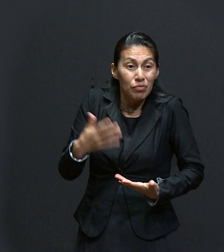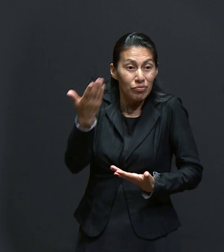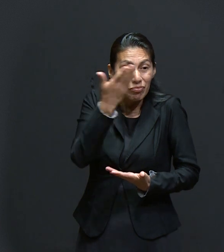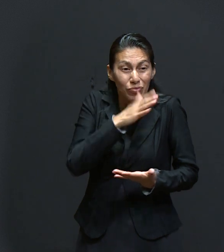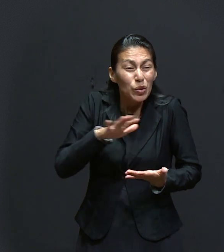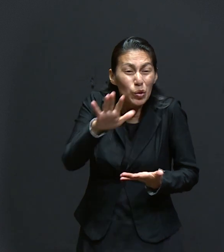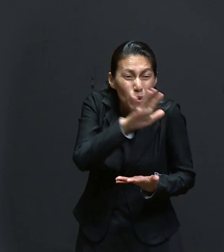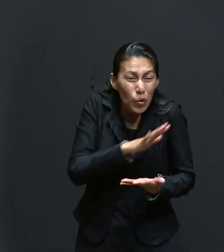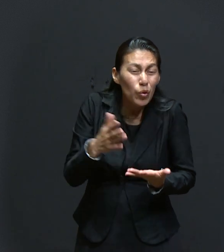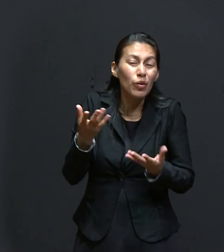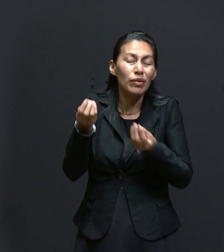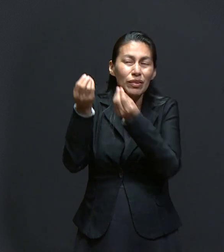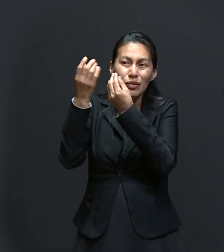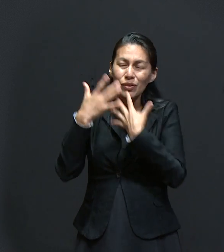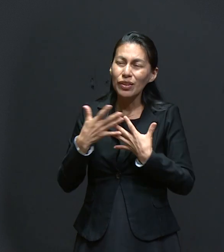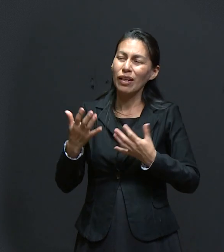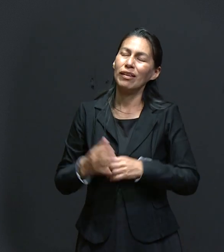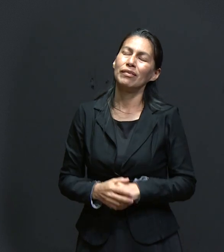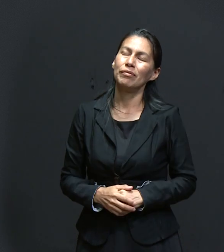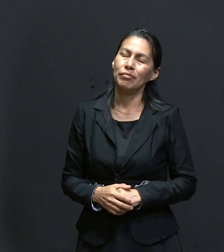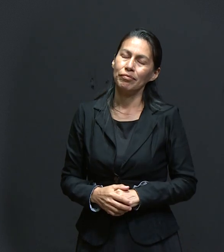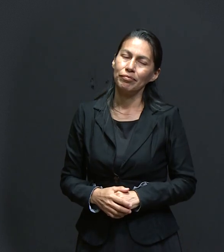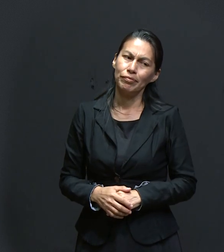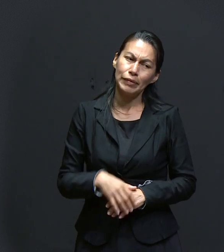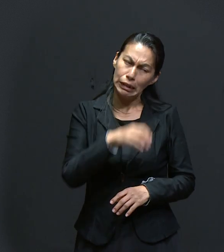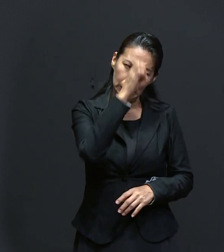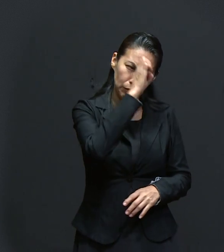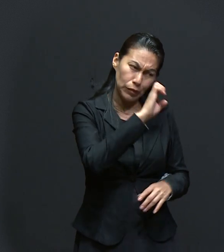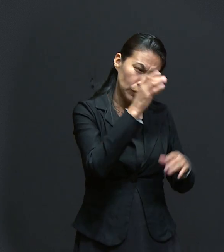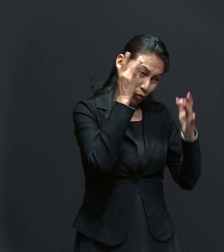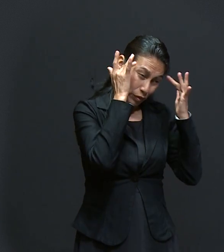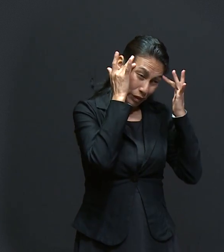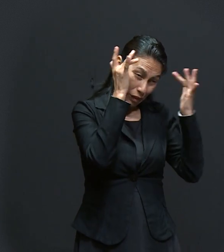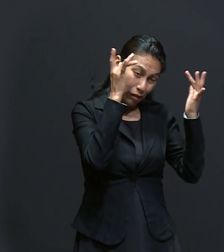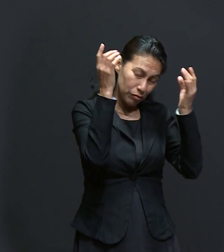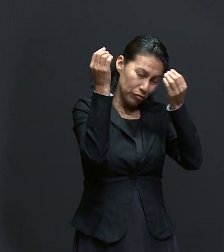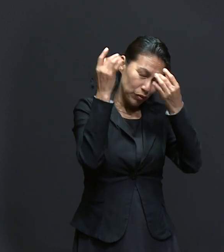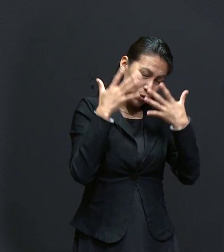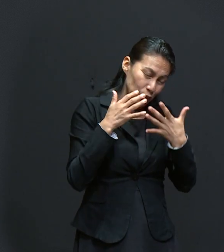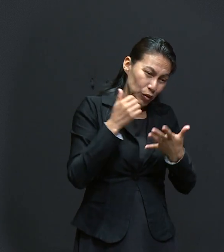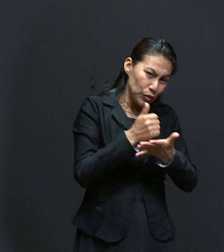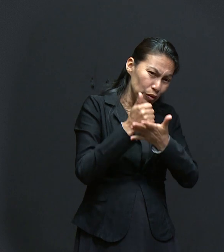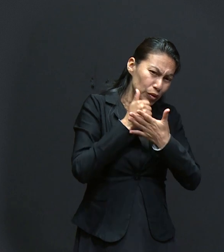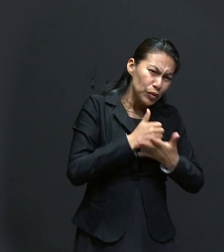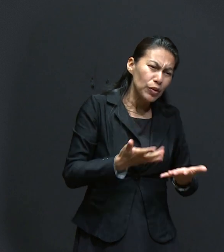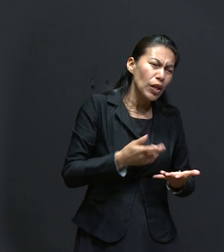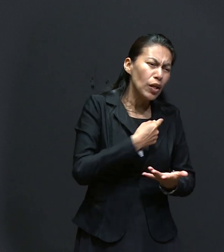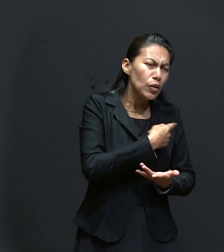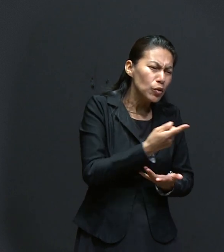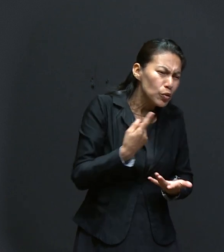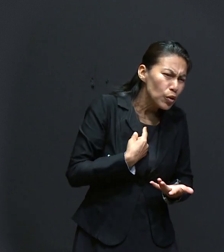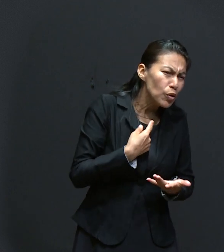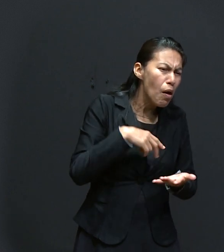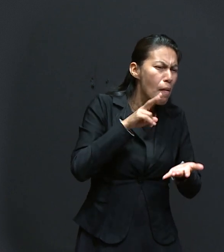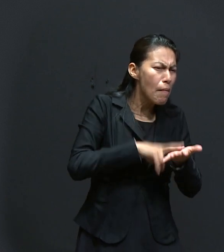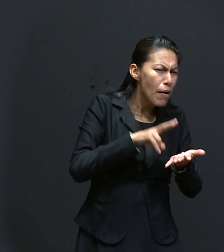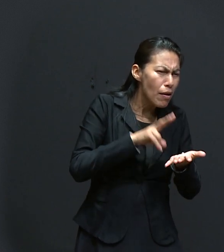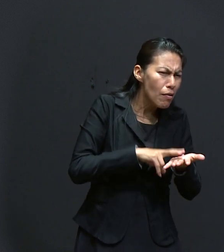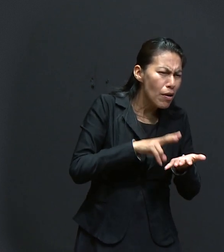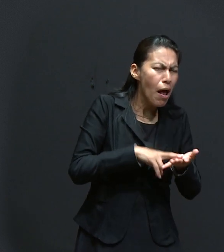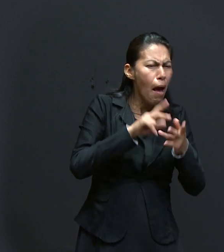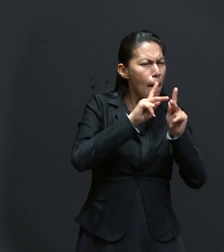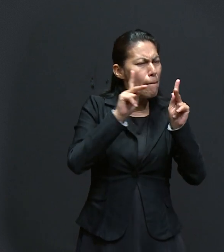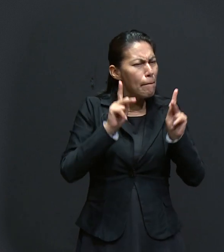algo extraordinario y como parte de la oración el espíritu de dios también nos mueve a dar sí y es ahí donde